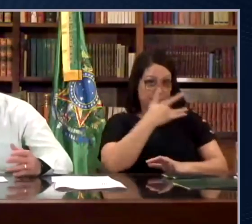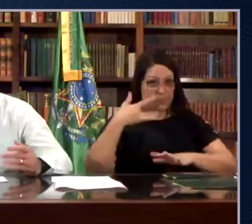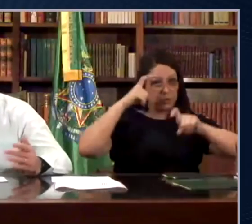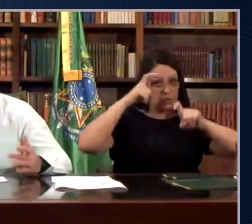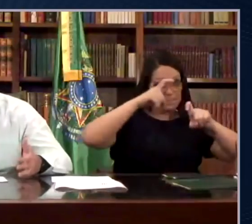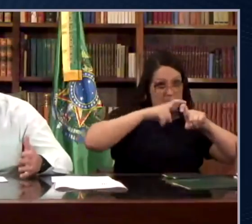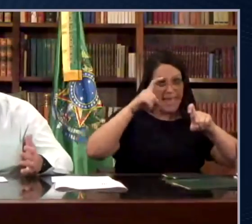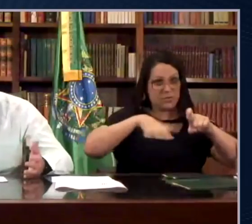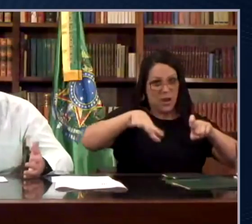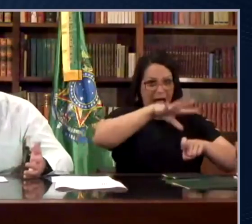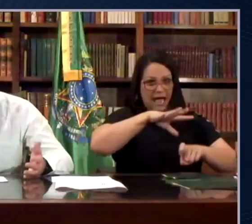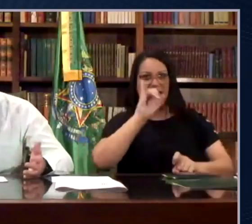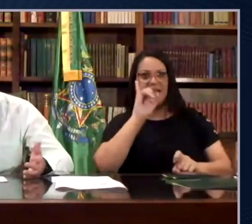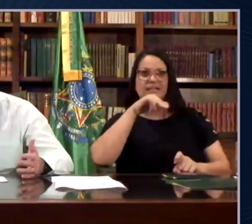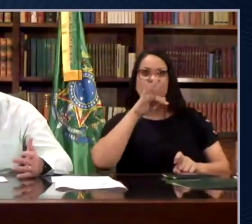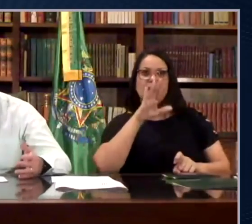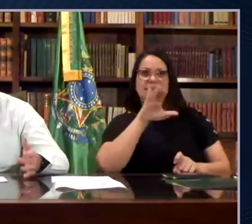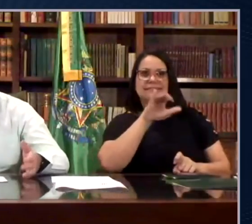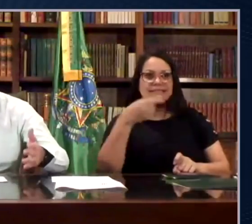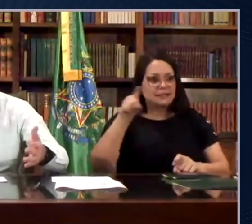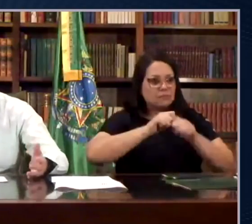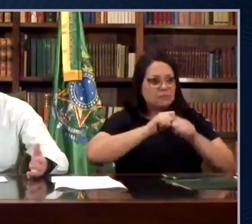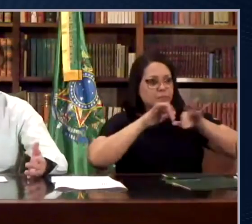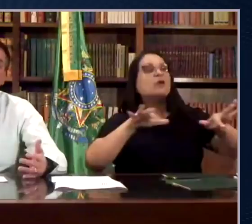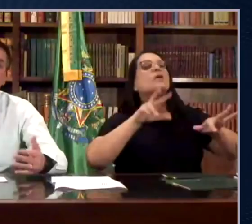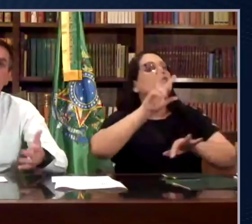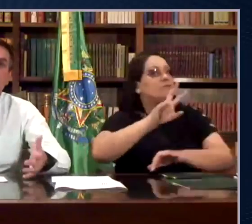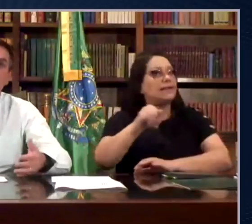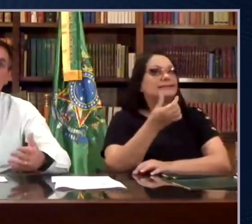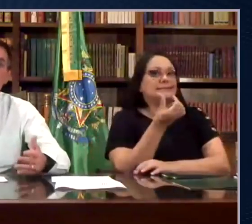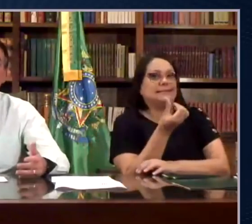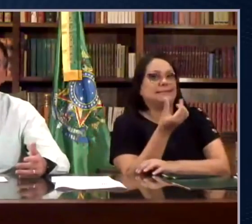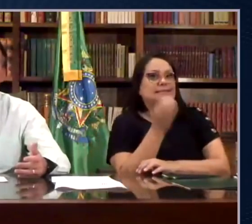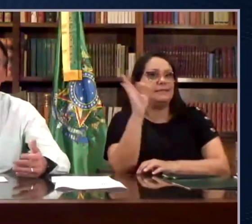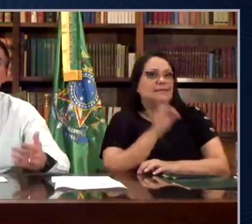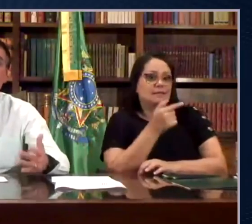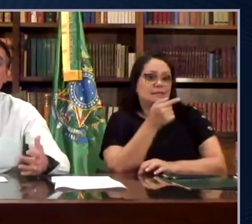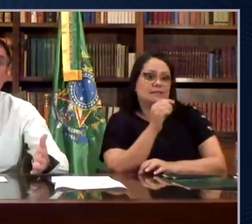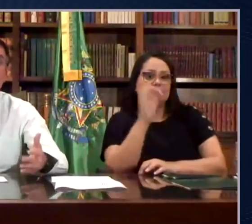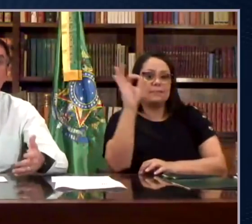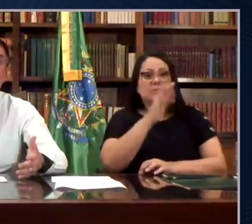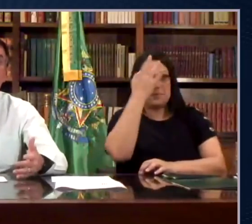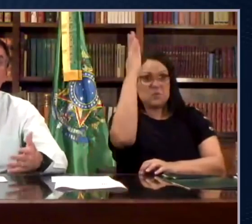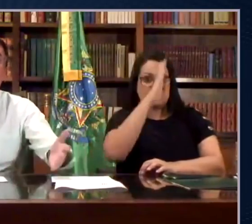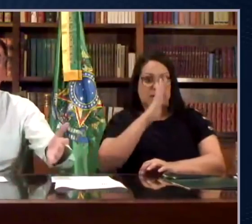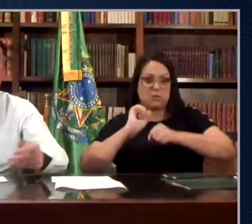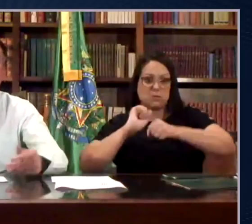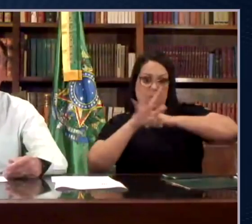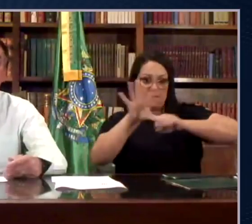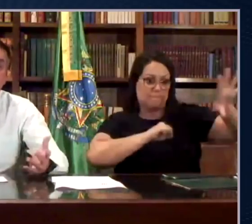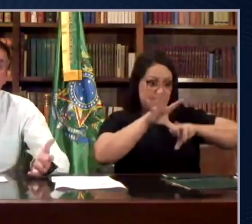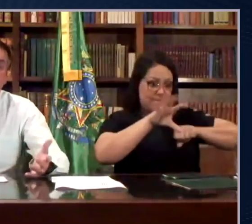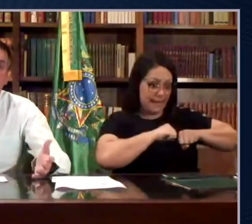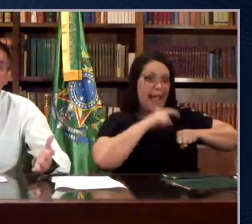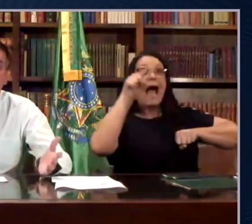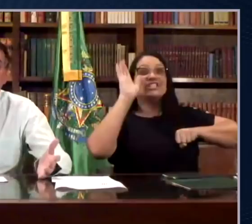70% da população será infectada e só a partir daí nós teremos o país considerado como